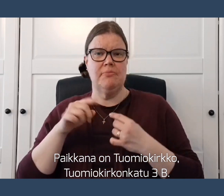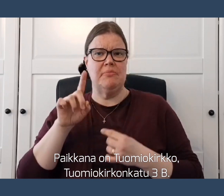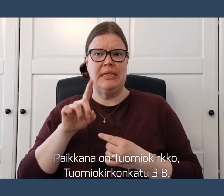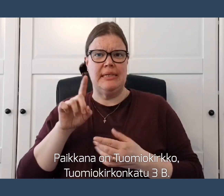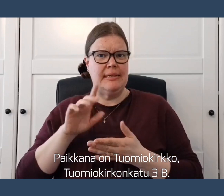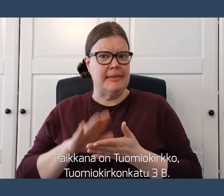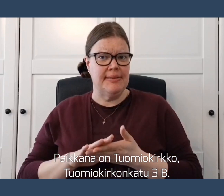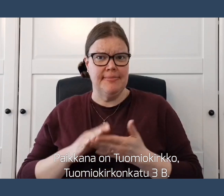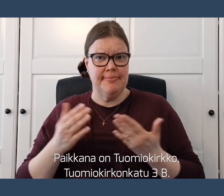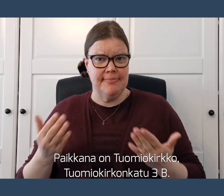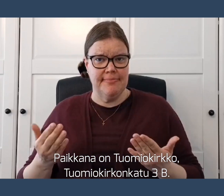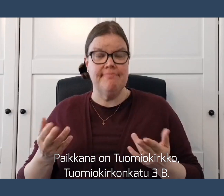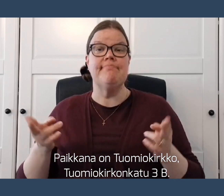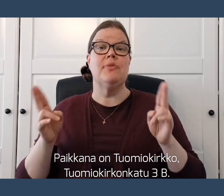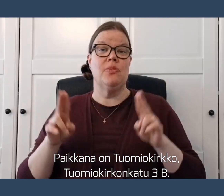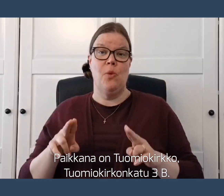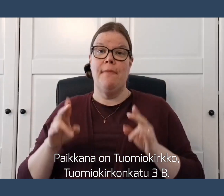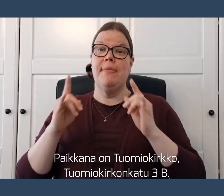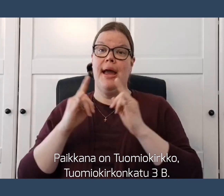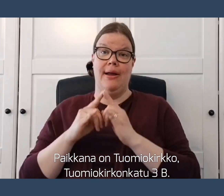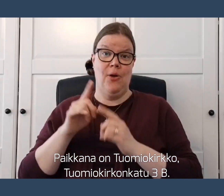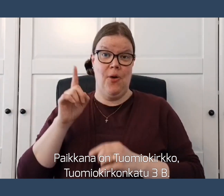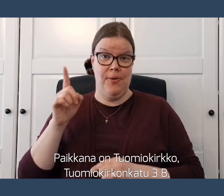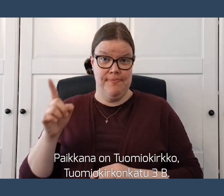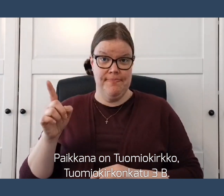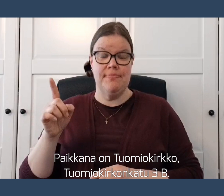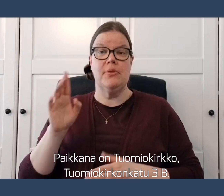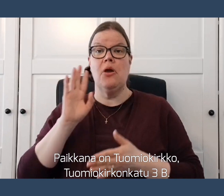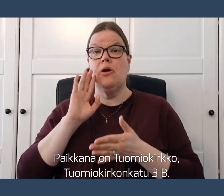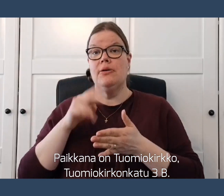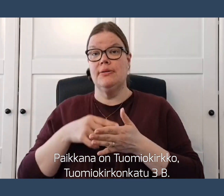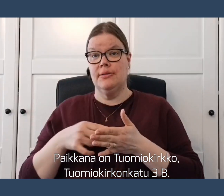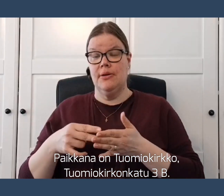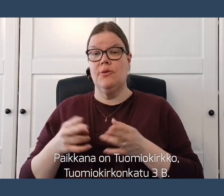Paikkana on tuomiokirkko, Tuomiokirkon katu 3B.